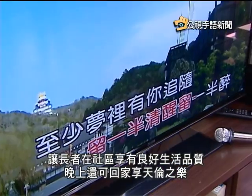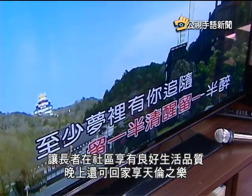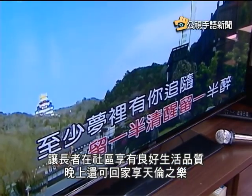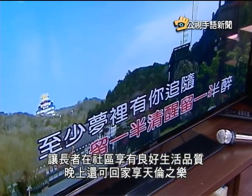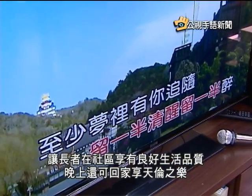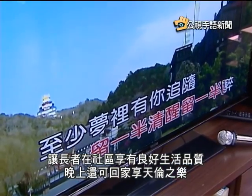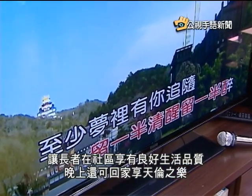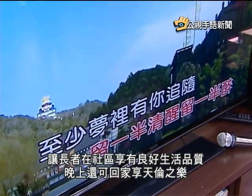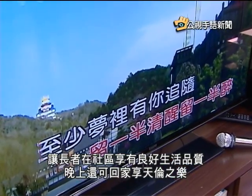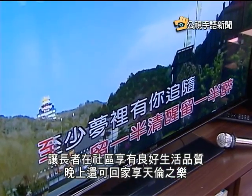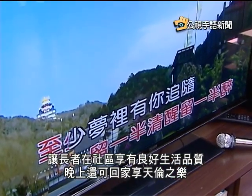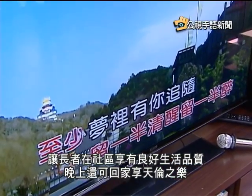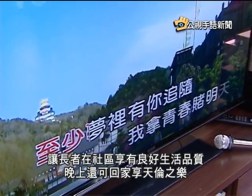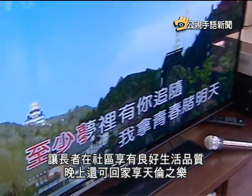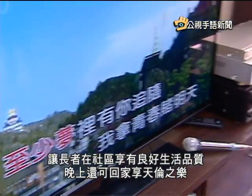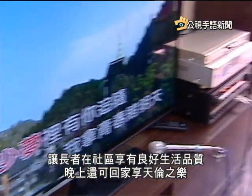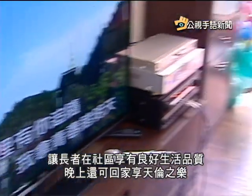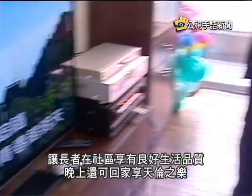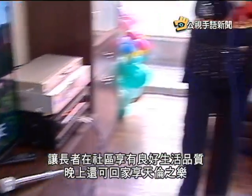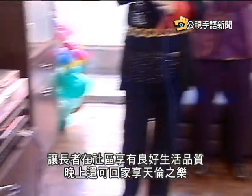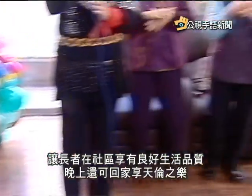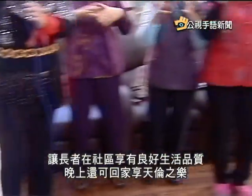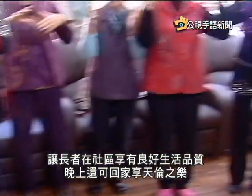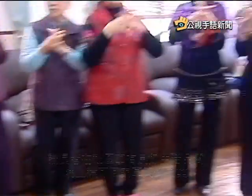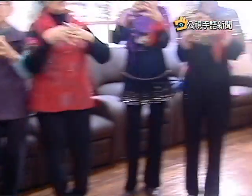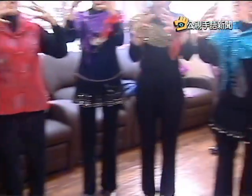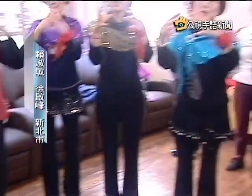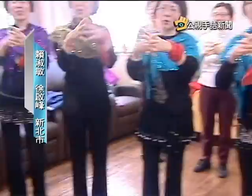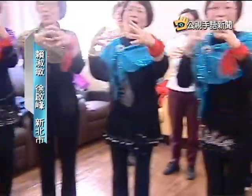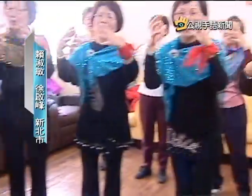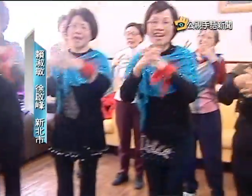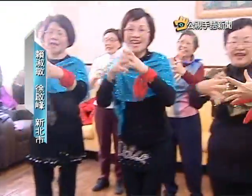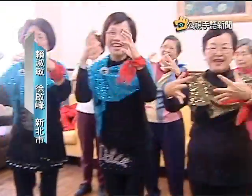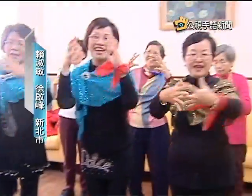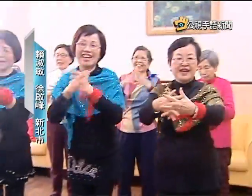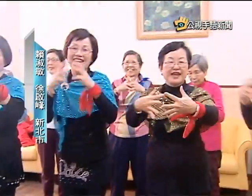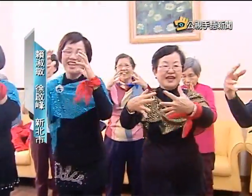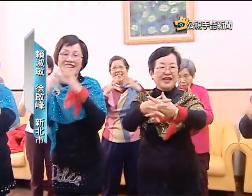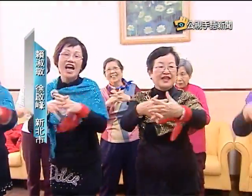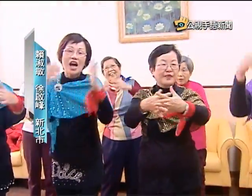晚上还可回家享受天伦之乐。记者赖淑敏、徐启峰，新北市报道。